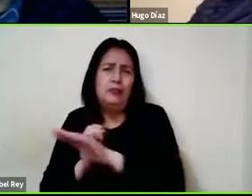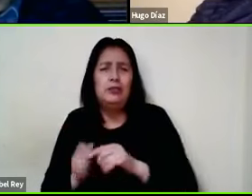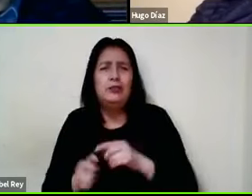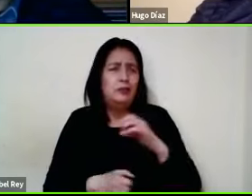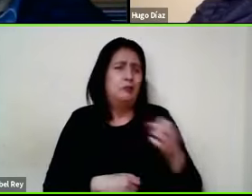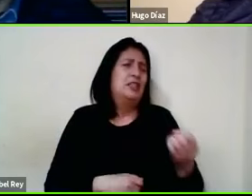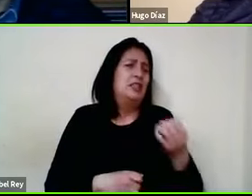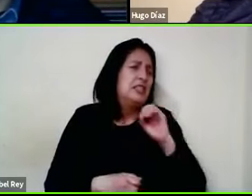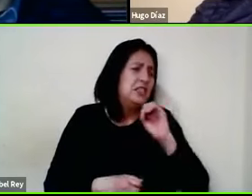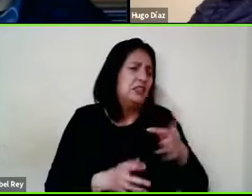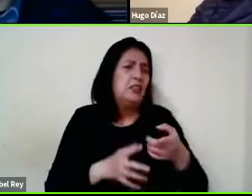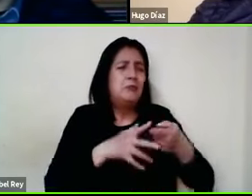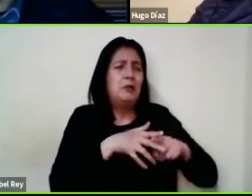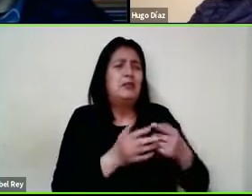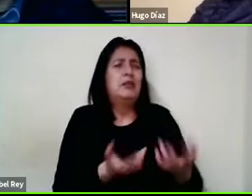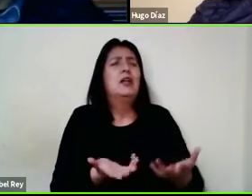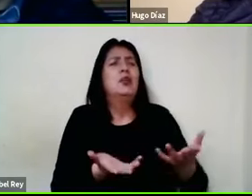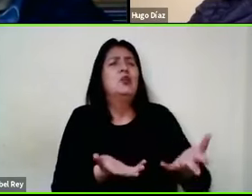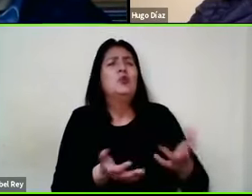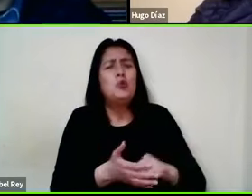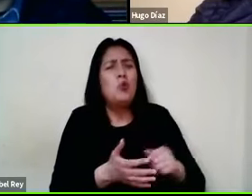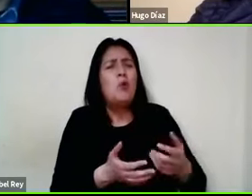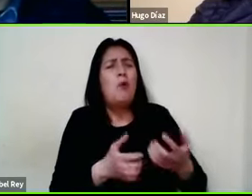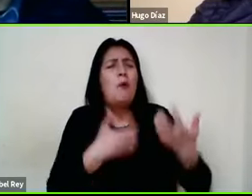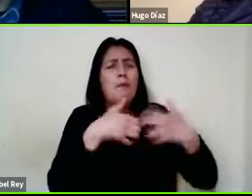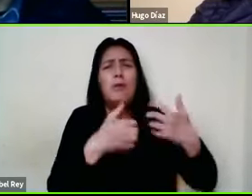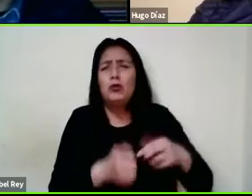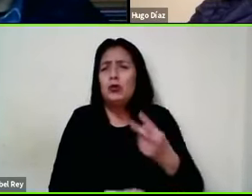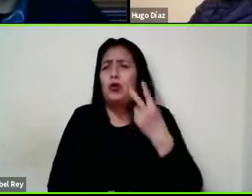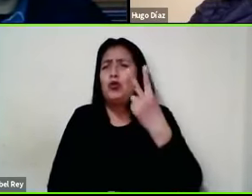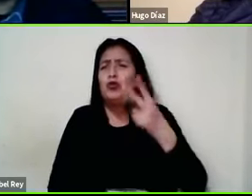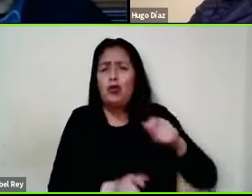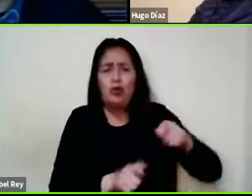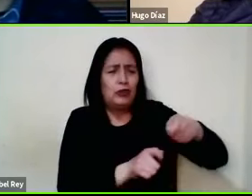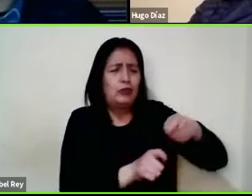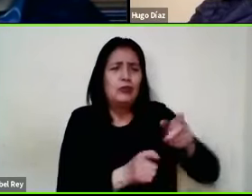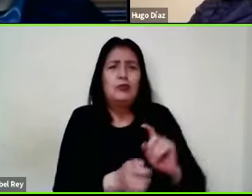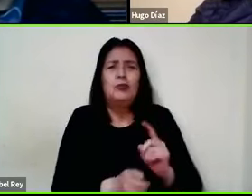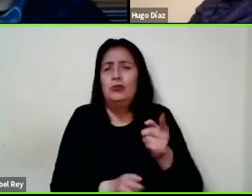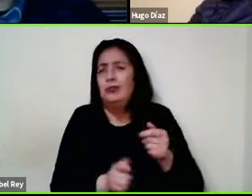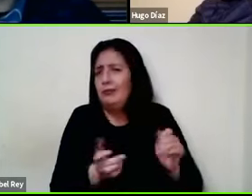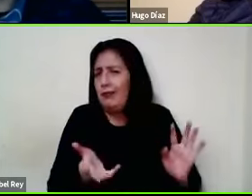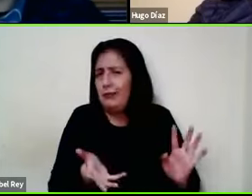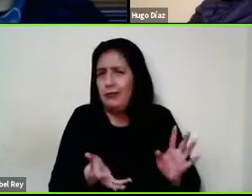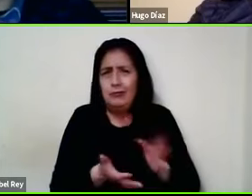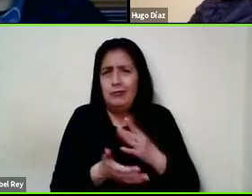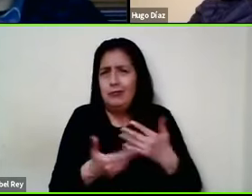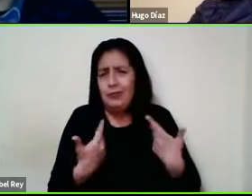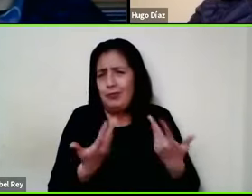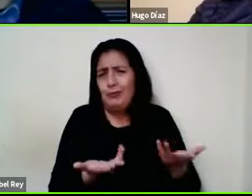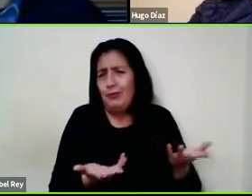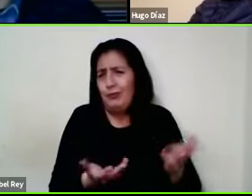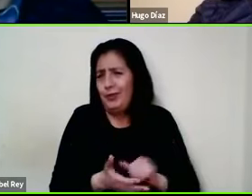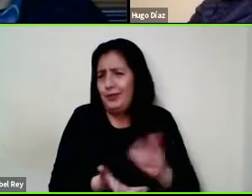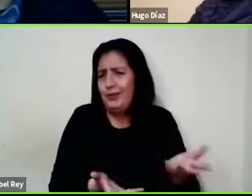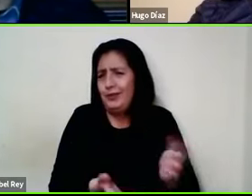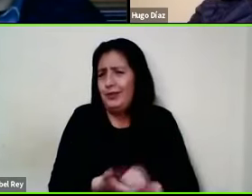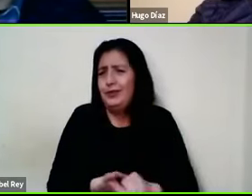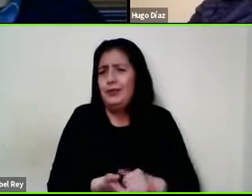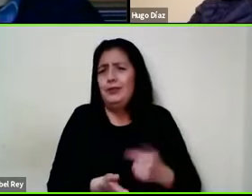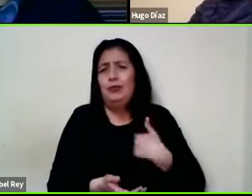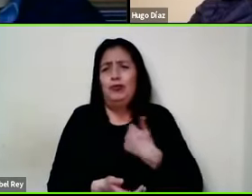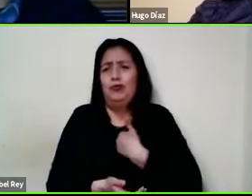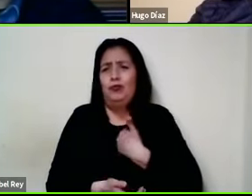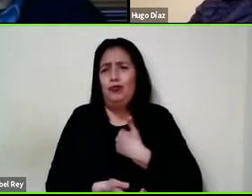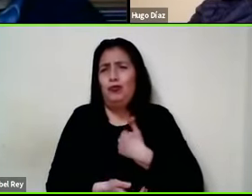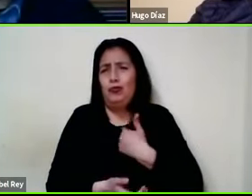dirías, desarma un motor con dos destornilladores y un destornillador estrella, o sea, no vamos a poder. Entonces, yo personalmente